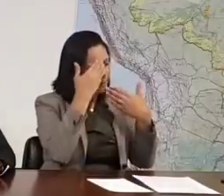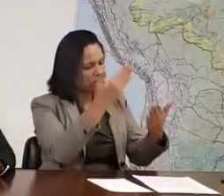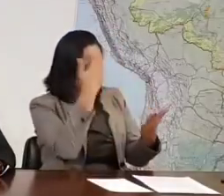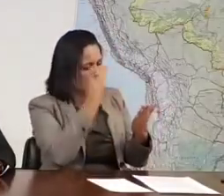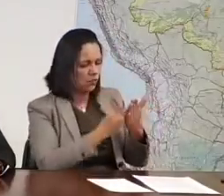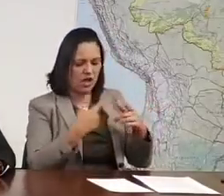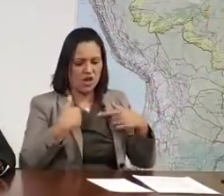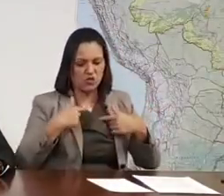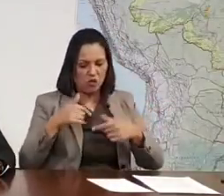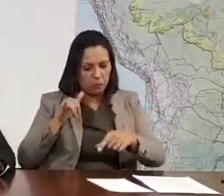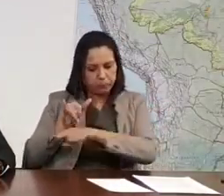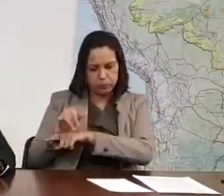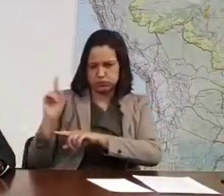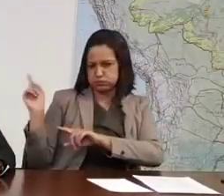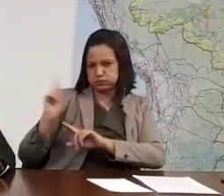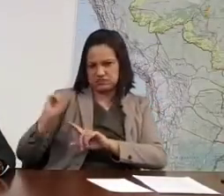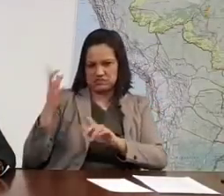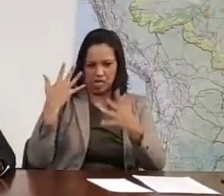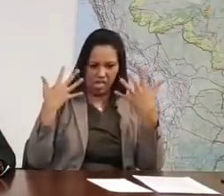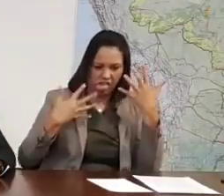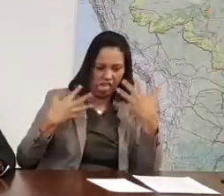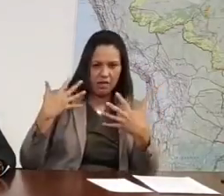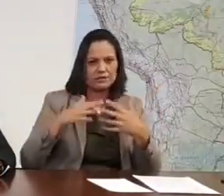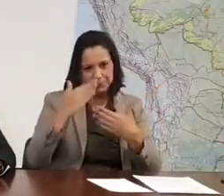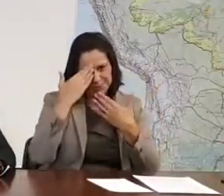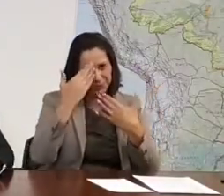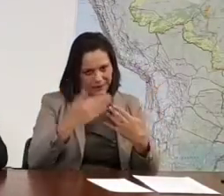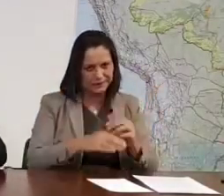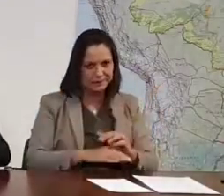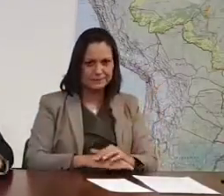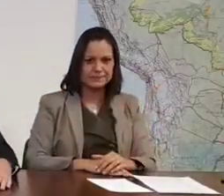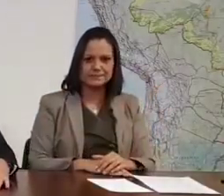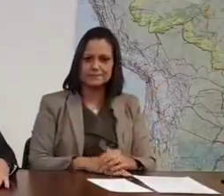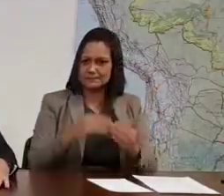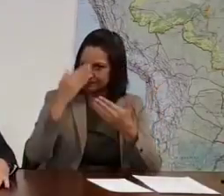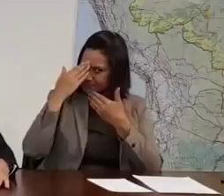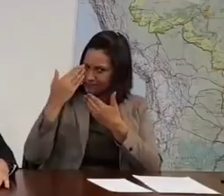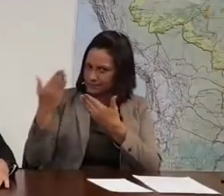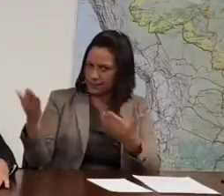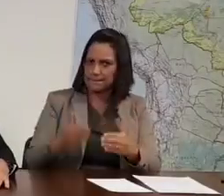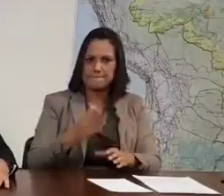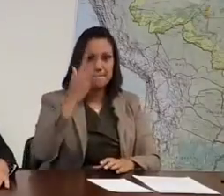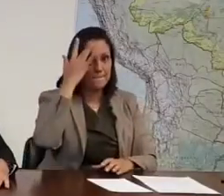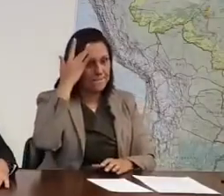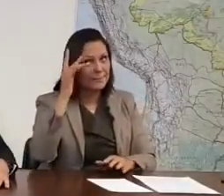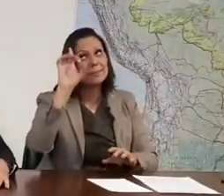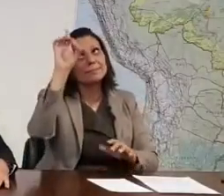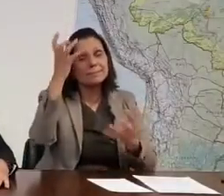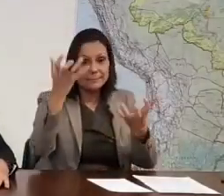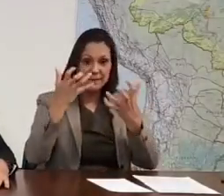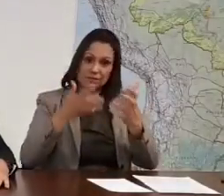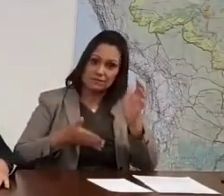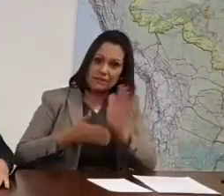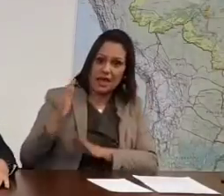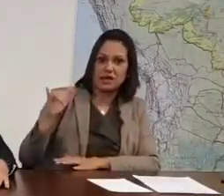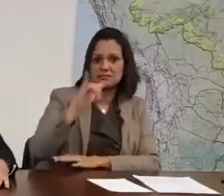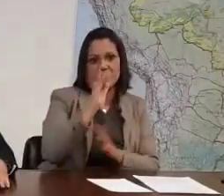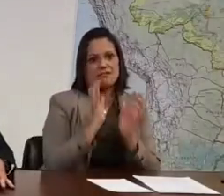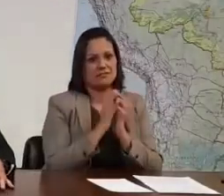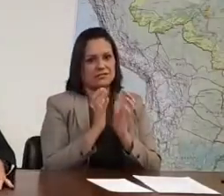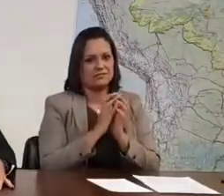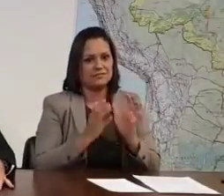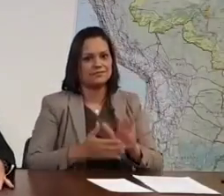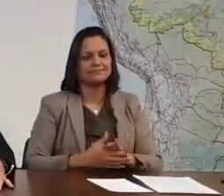não vou decepcionar. Muito obrigado. Muito obrigado. Amanhã, se Deus quiser, estaremos em Recife. Deus quiser.